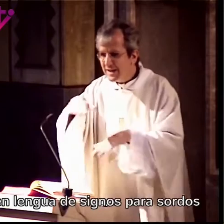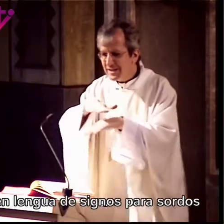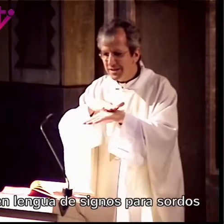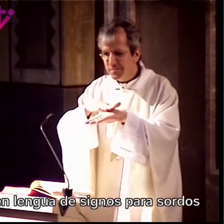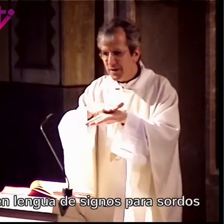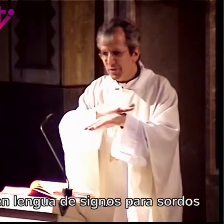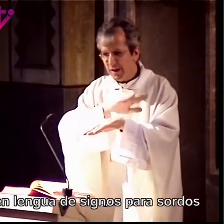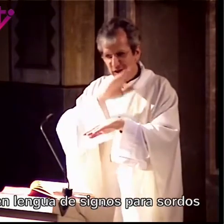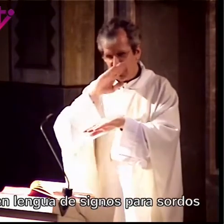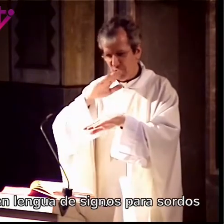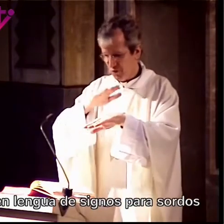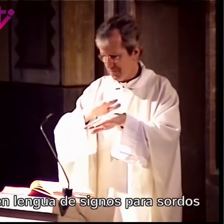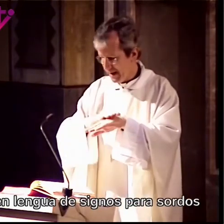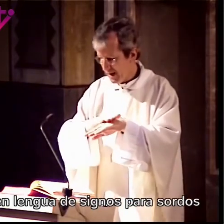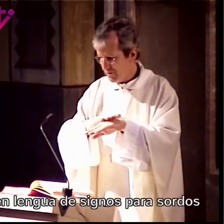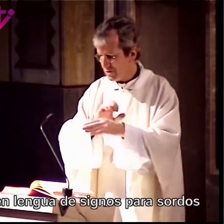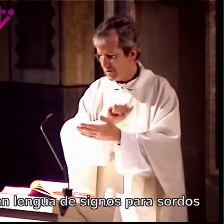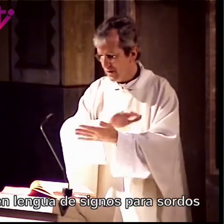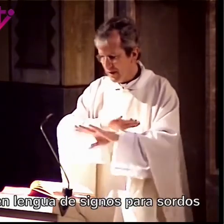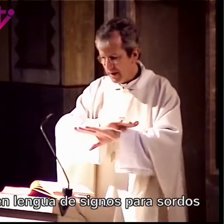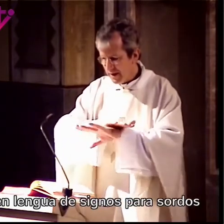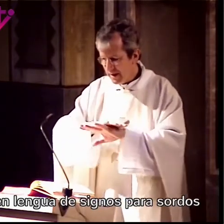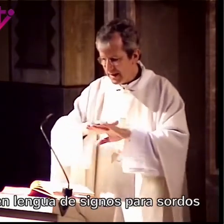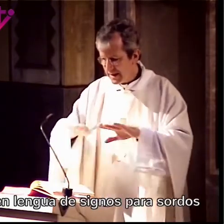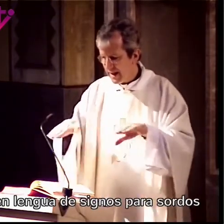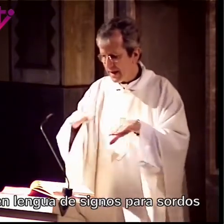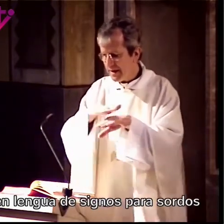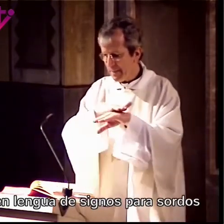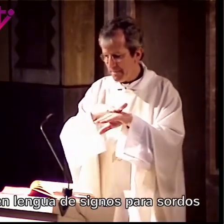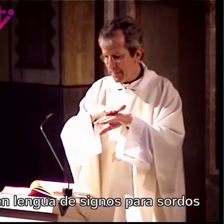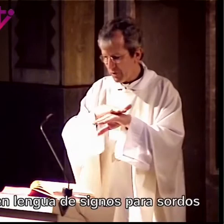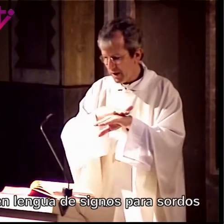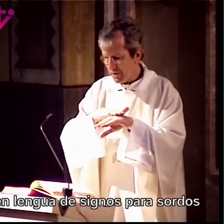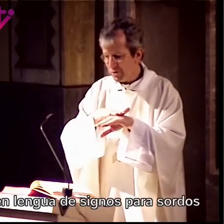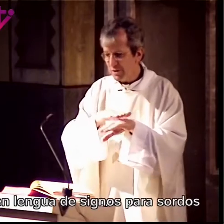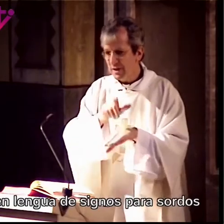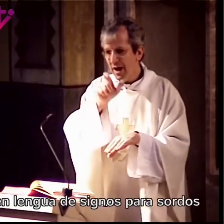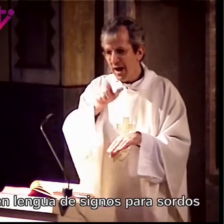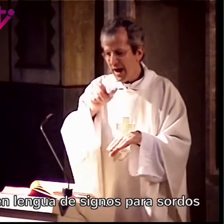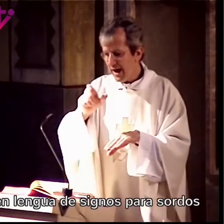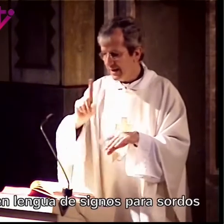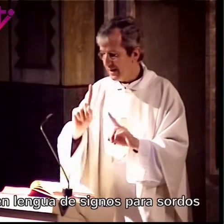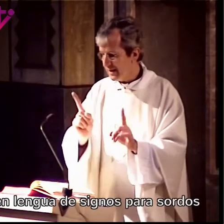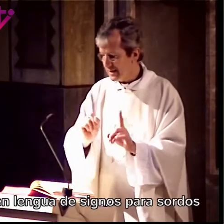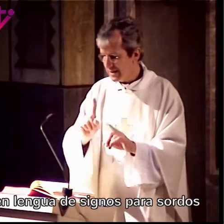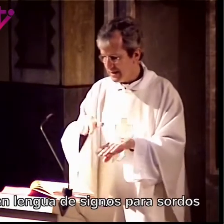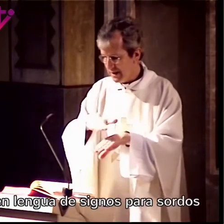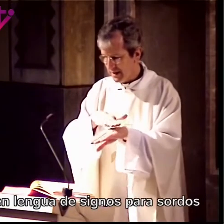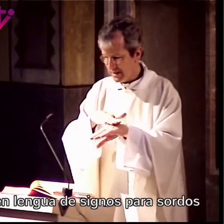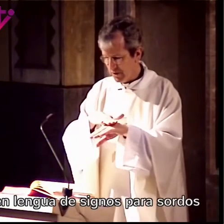perdonéis los pecados, les quedarán perdonados. A quienes se los